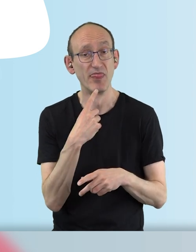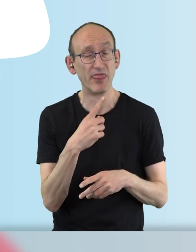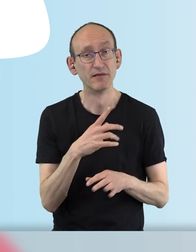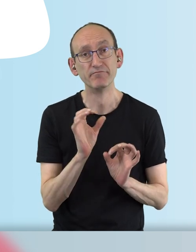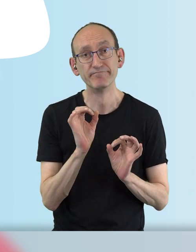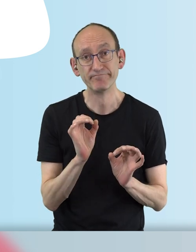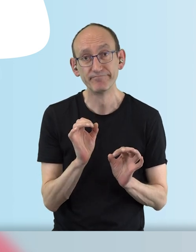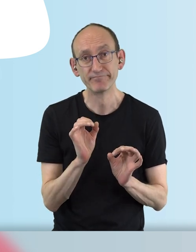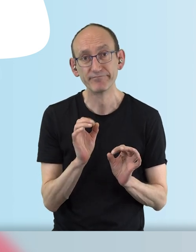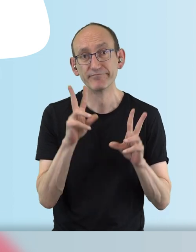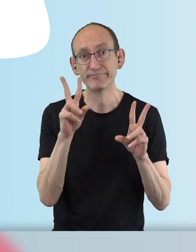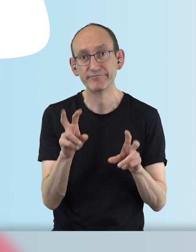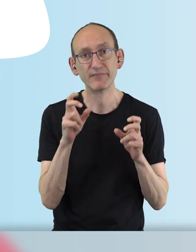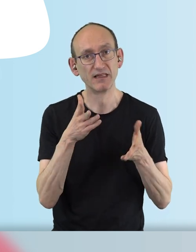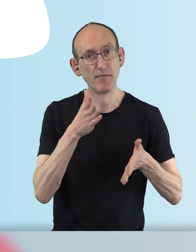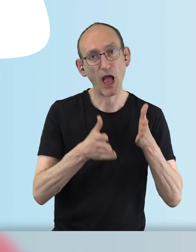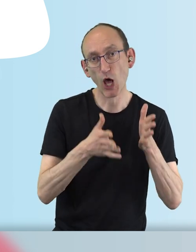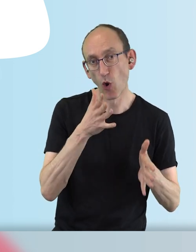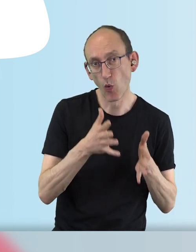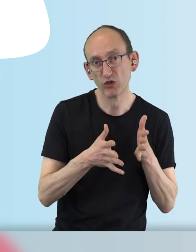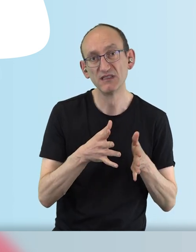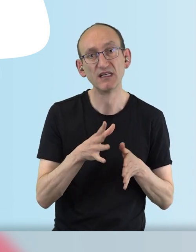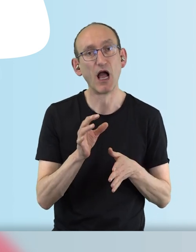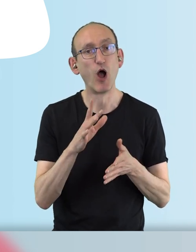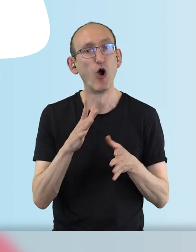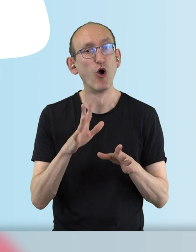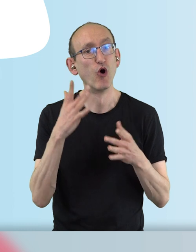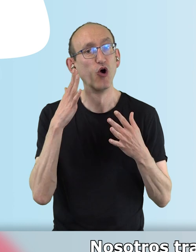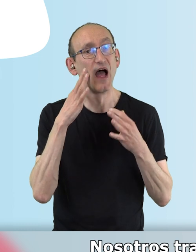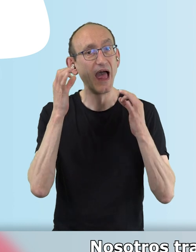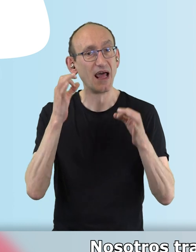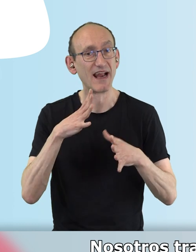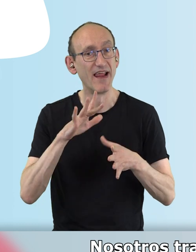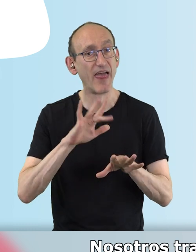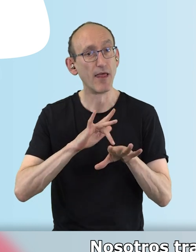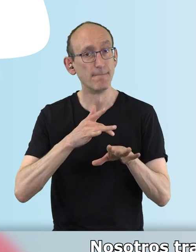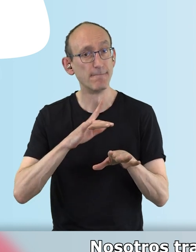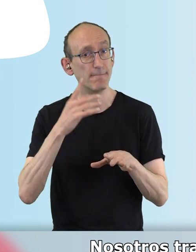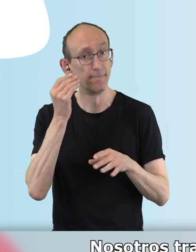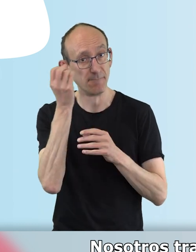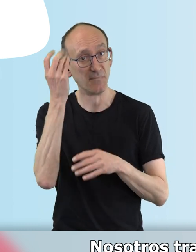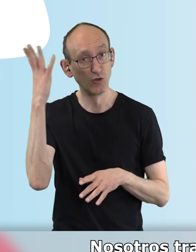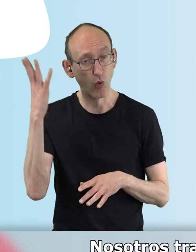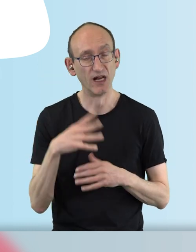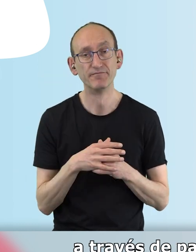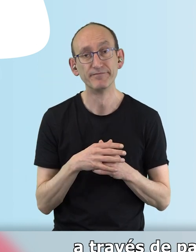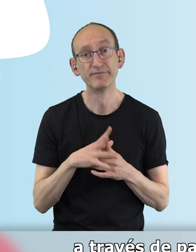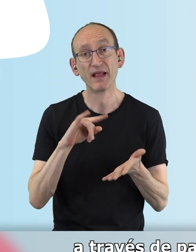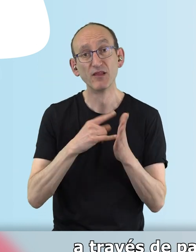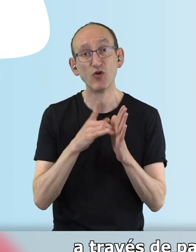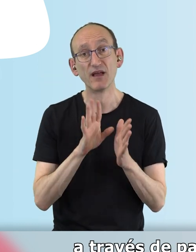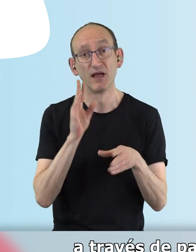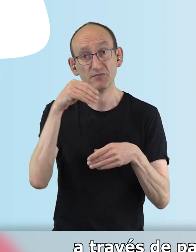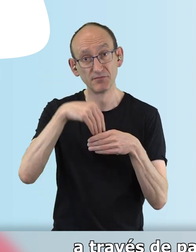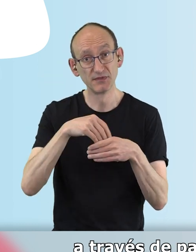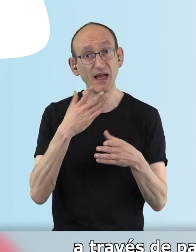¿no? Sobre robótica, igual, realidad virtual. Nosotros trabajamos en este tipo de tecnologías a